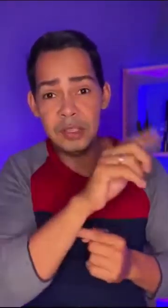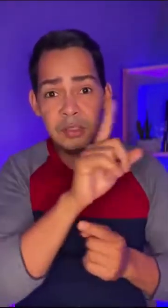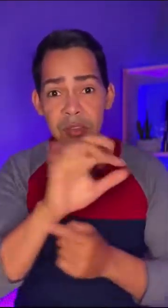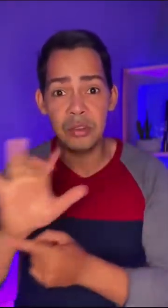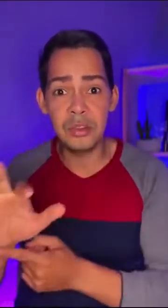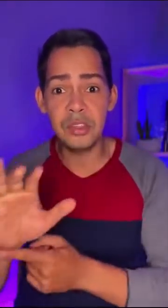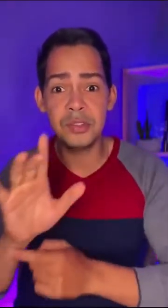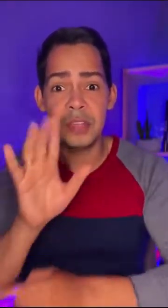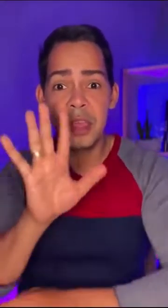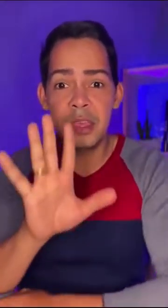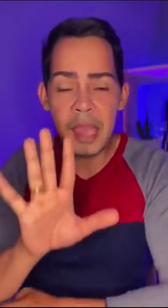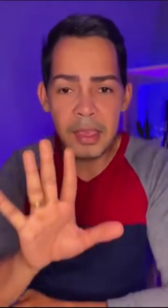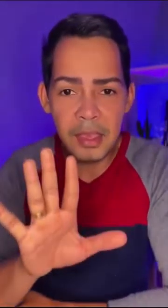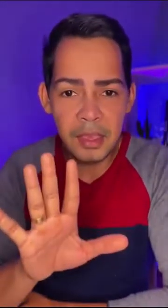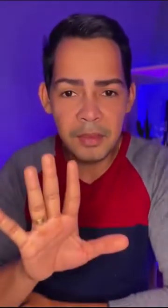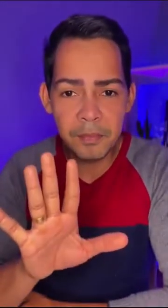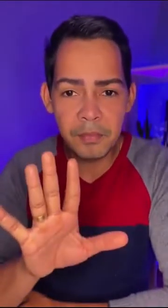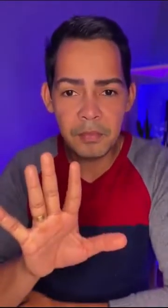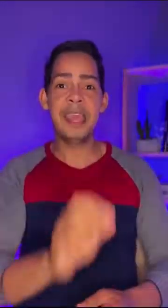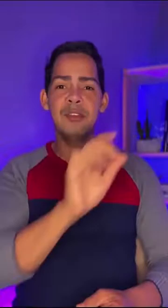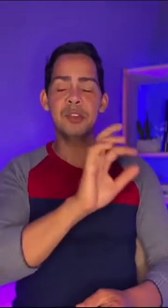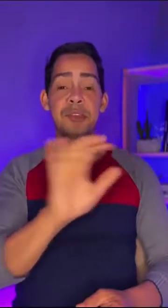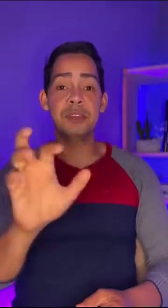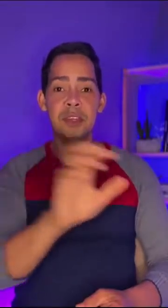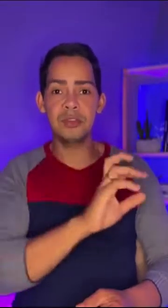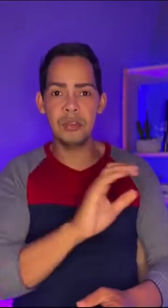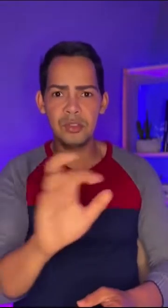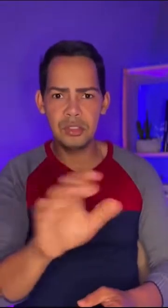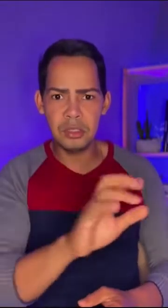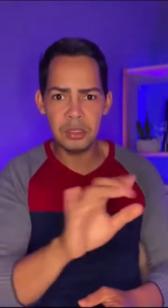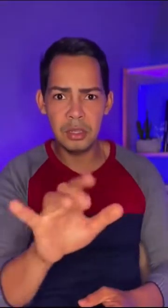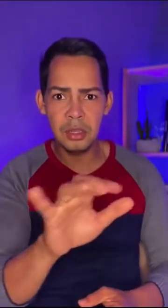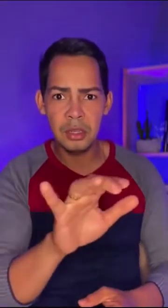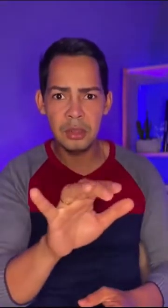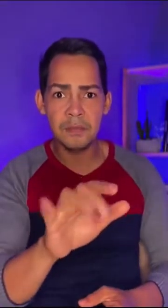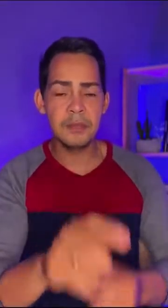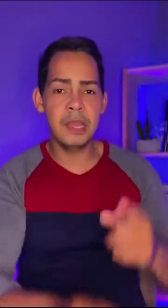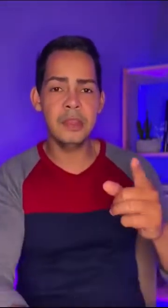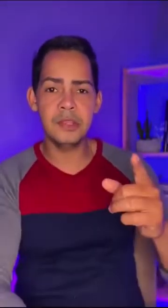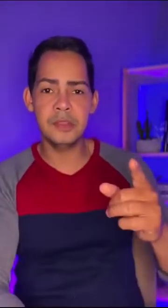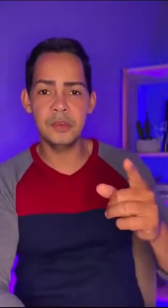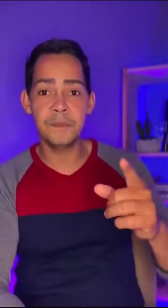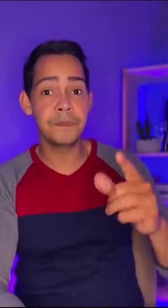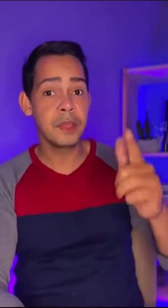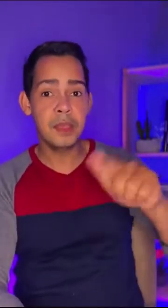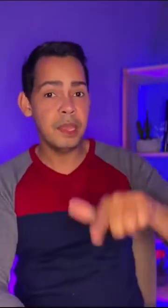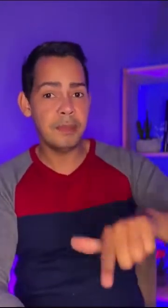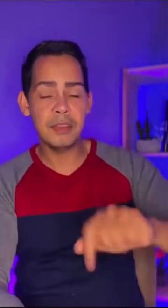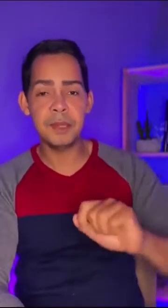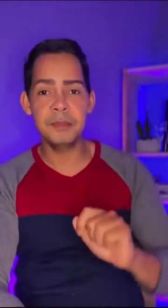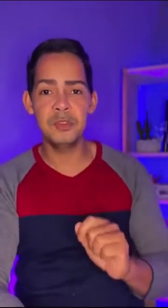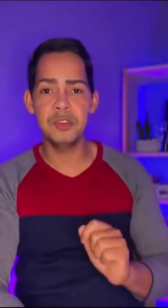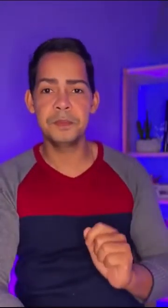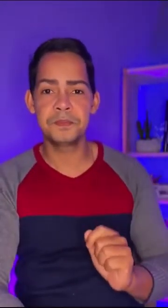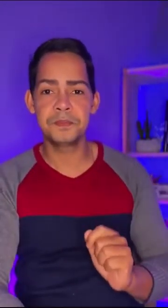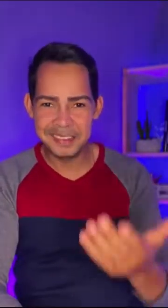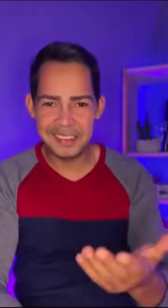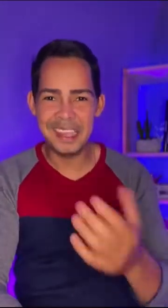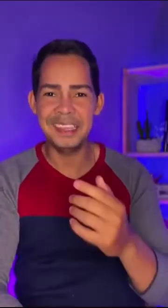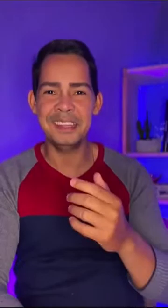difícil. E aí você fez a datilologia, ele não entendeu. Ele pede para repetir. E aí ele